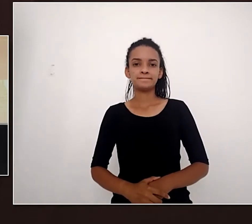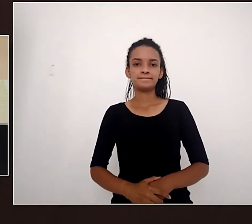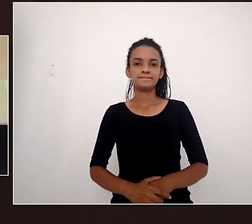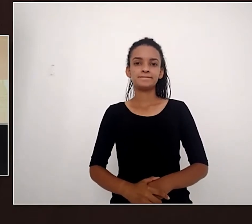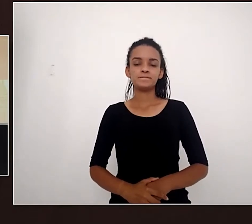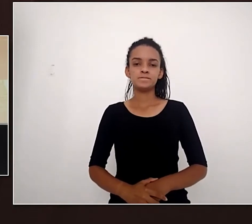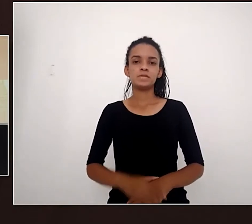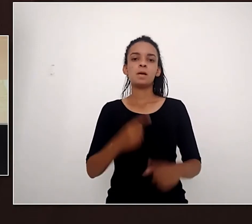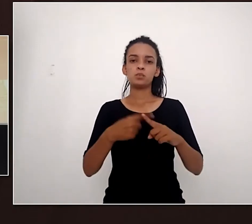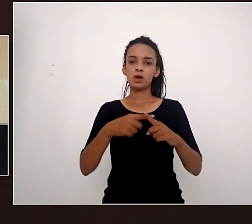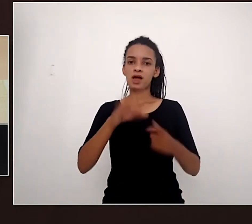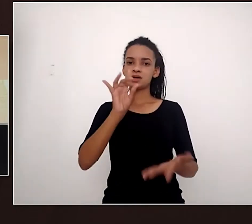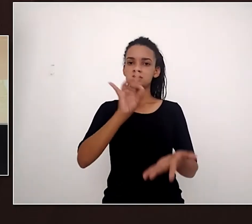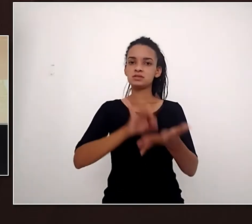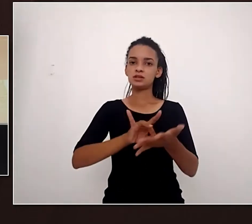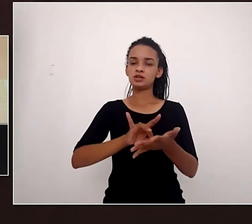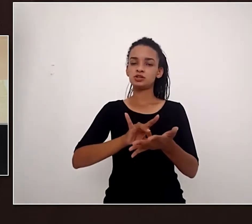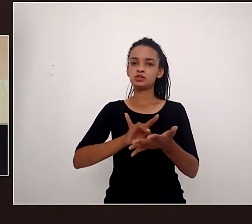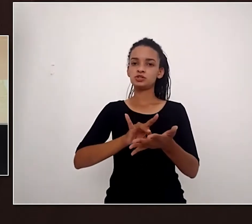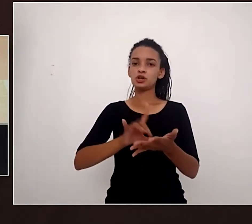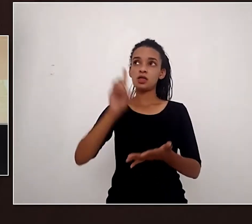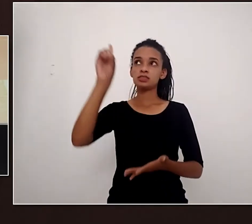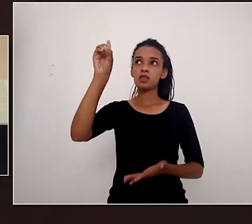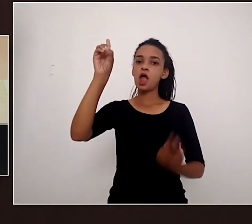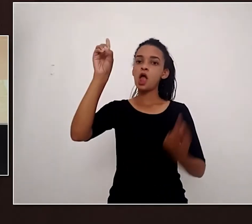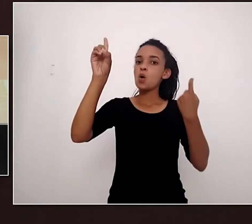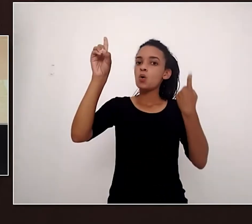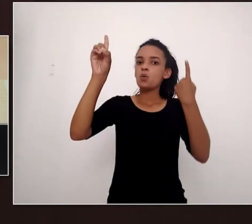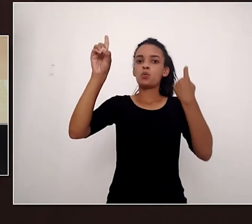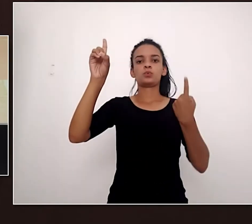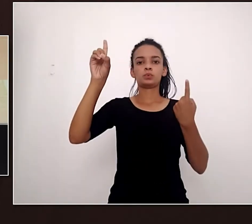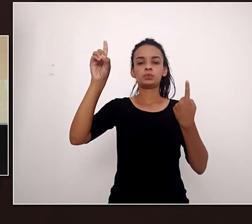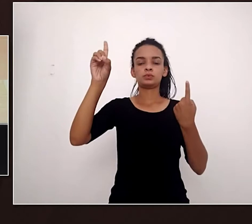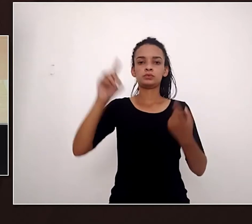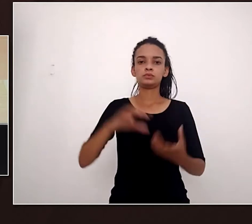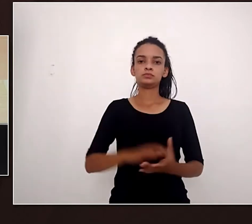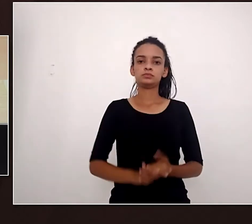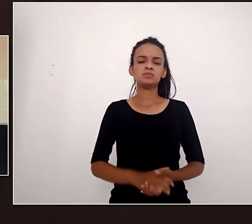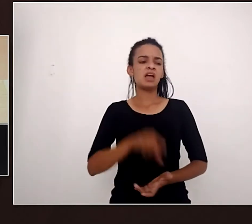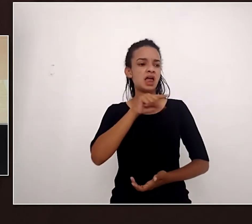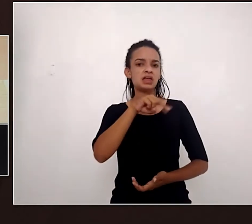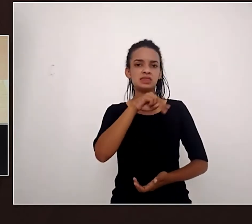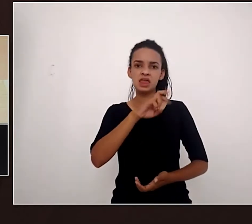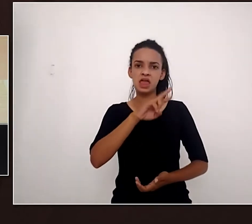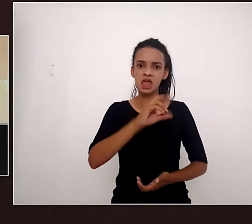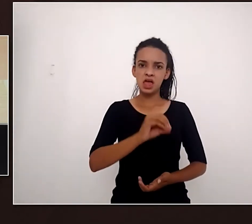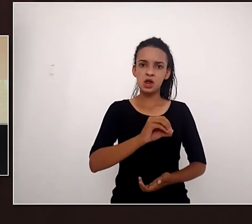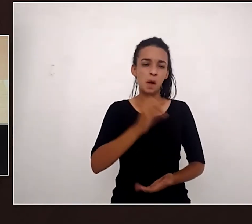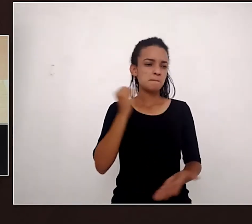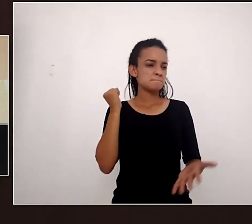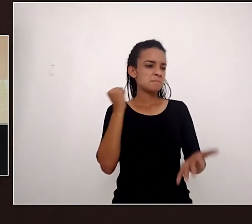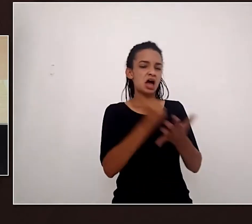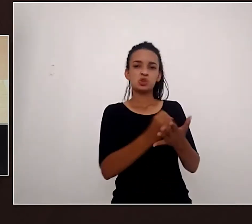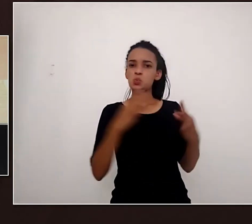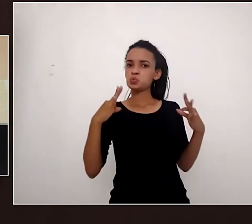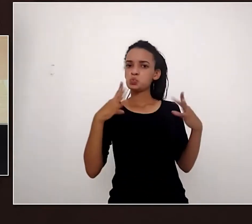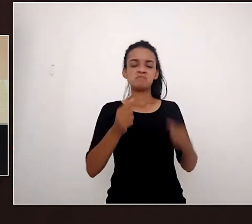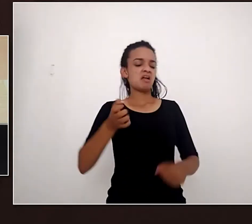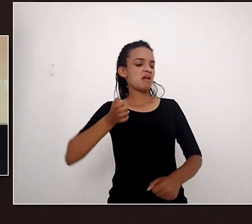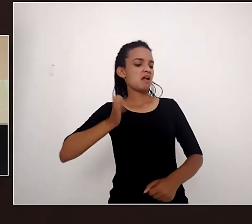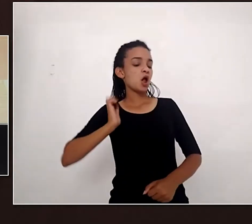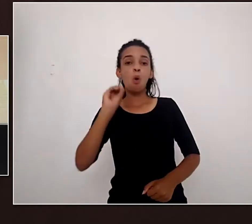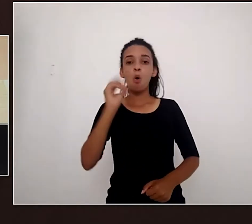Ele não poupou nem os romanos mais nobres, né, de nobre nascimento, de alta posição,